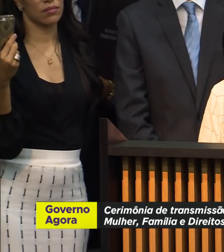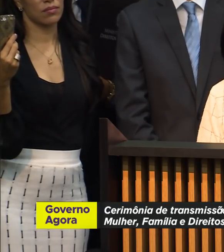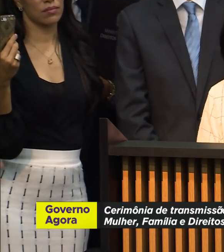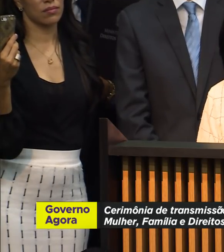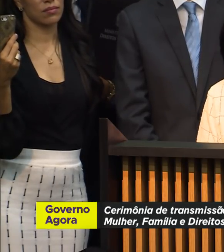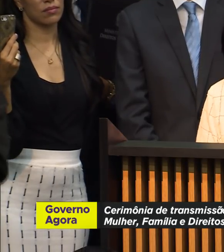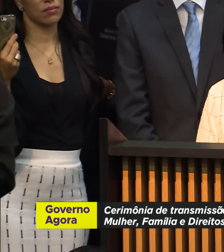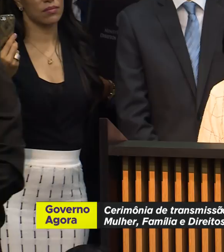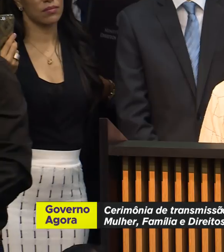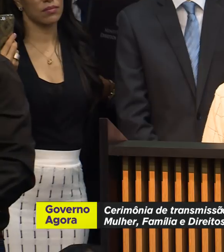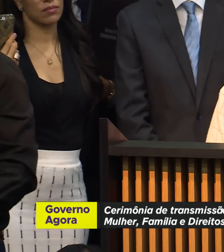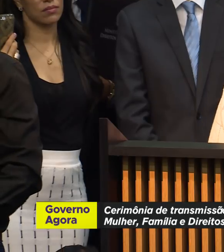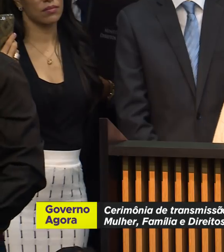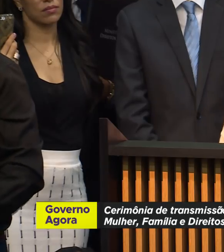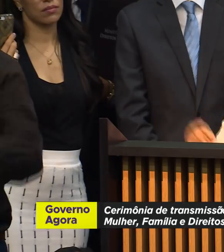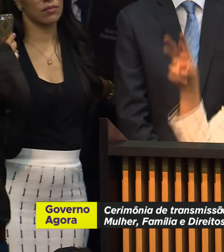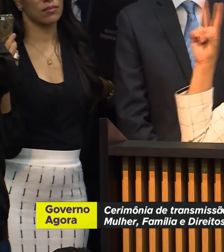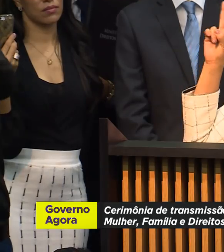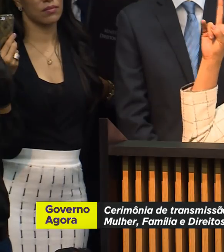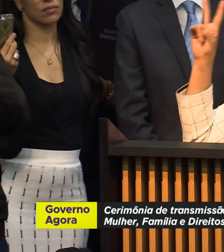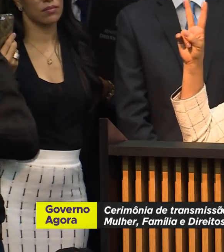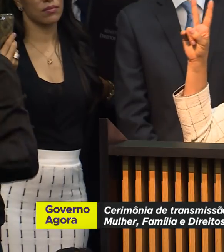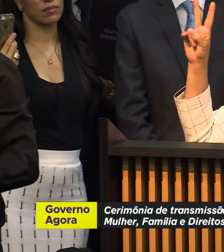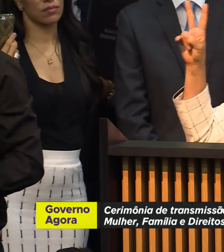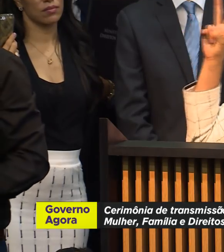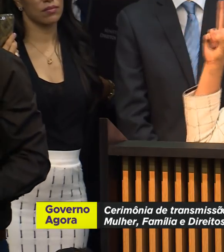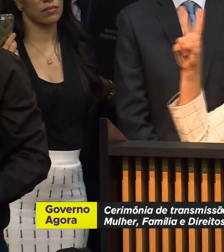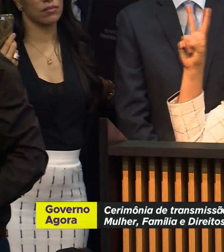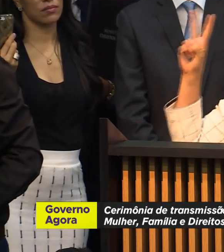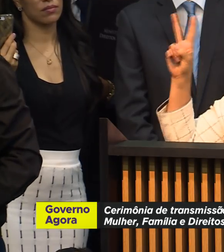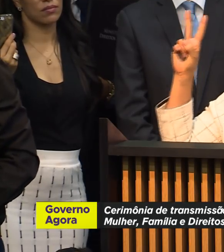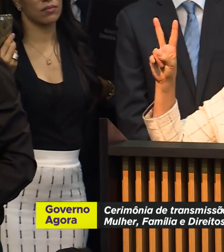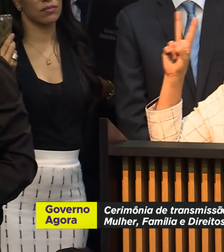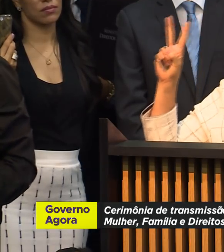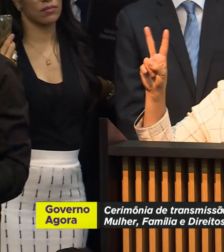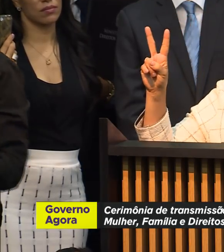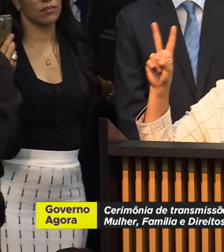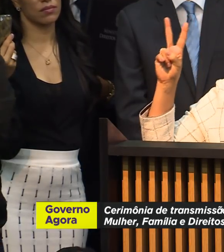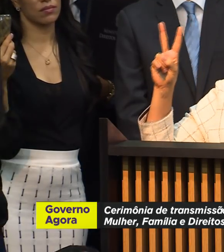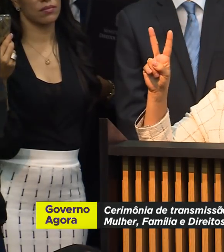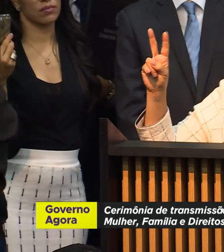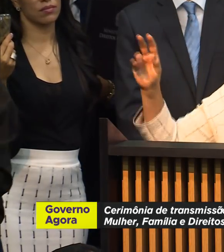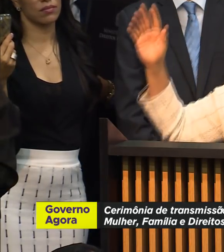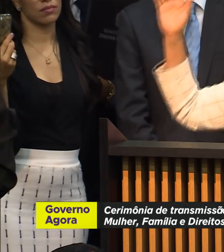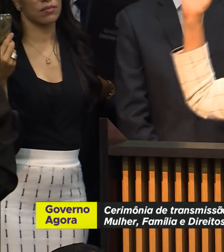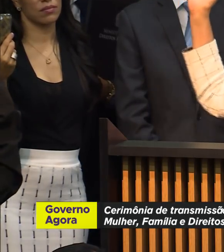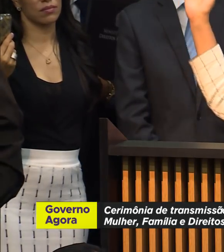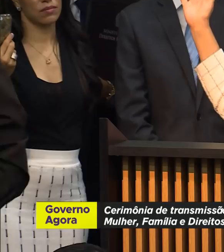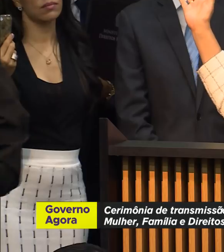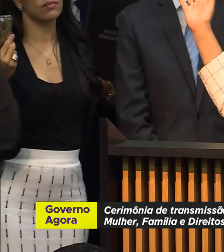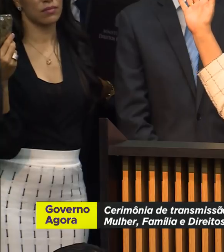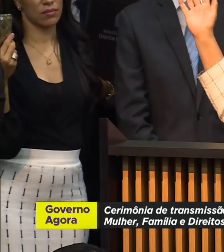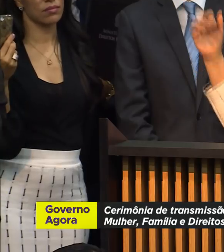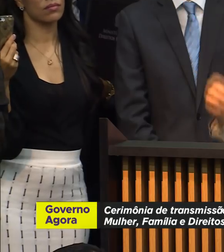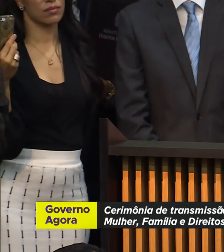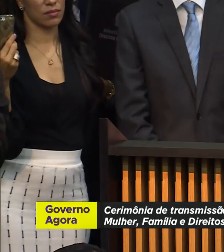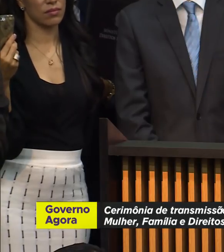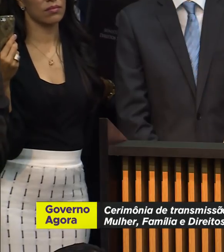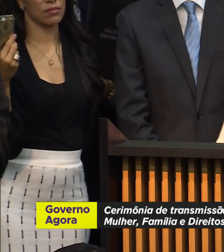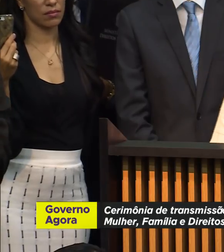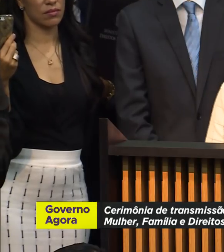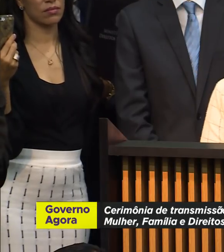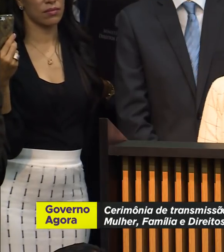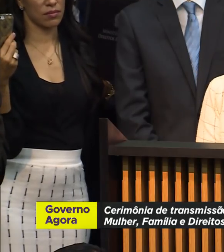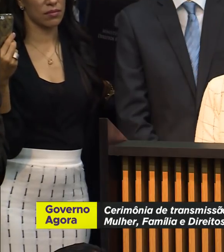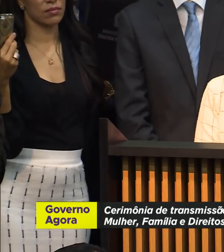viu o caso de Canarana, de uma menininha que ficou enterrado por 7 horas e milagrosamente sobreviveu há menos de 6 meses